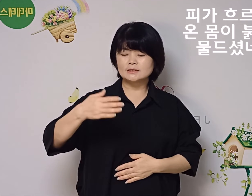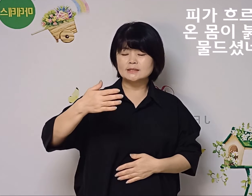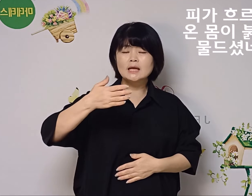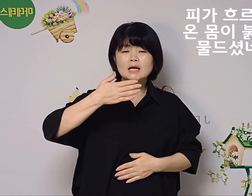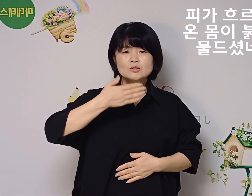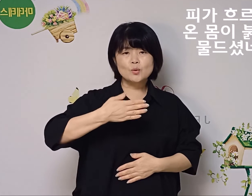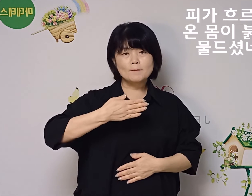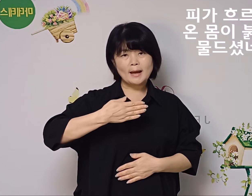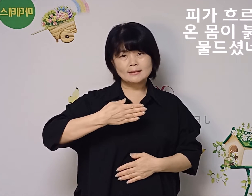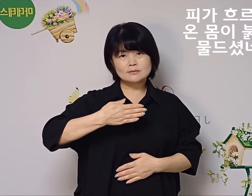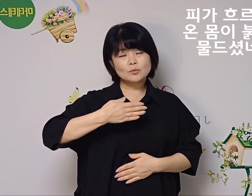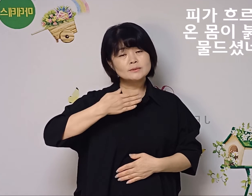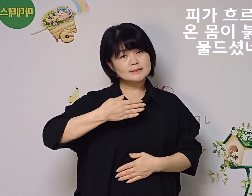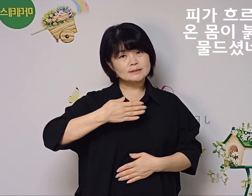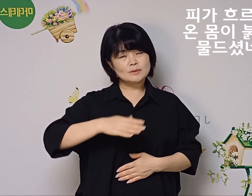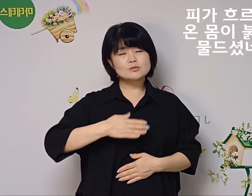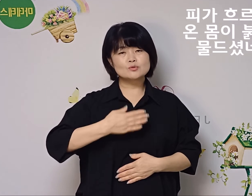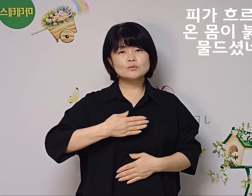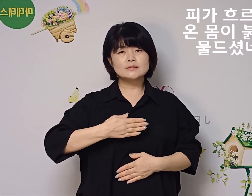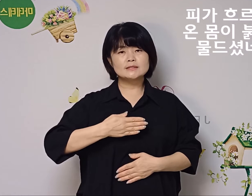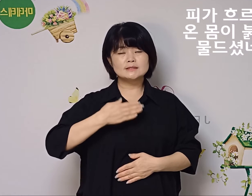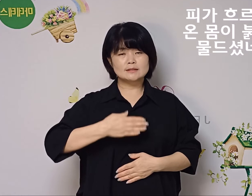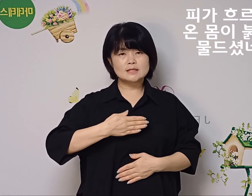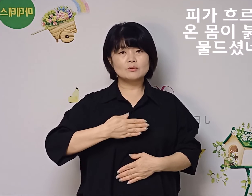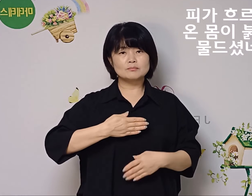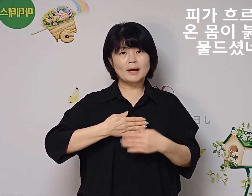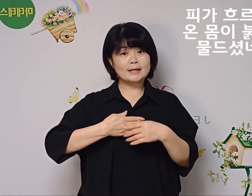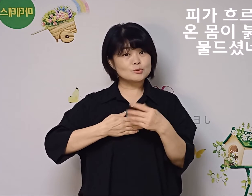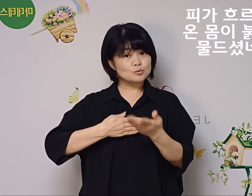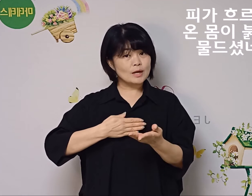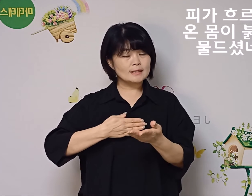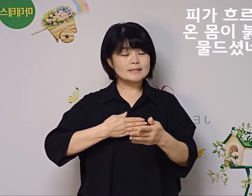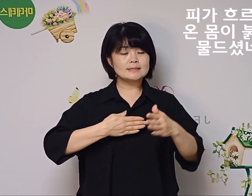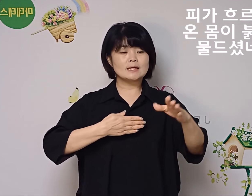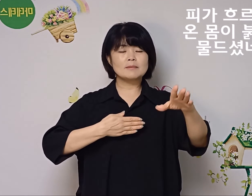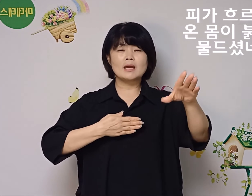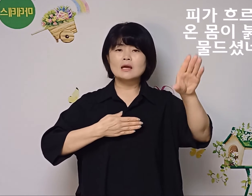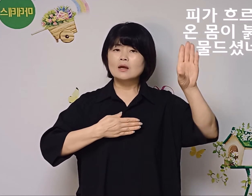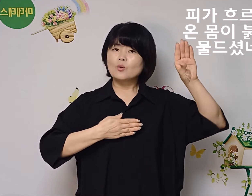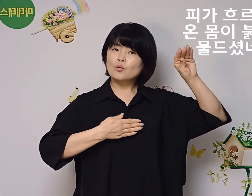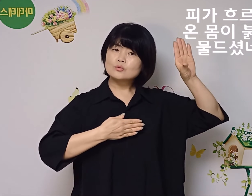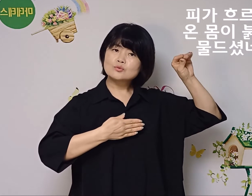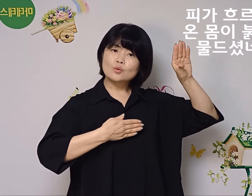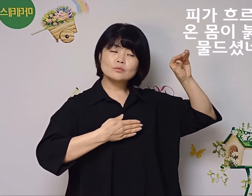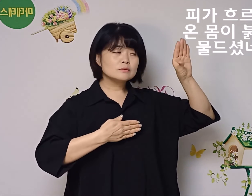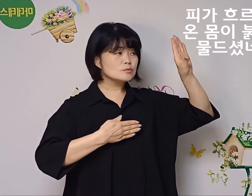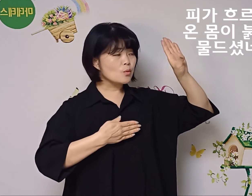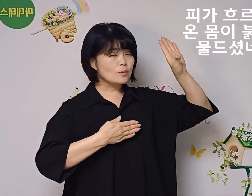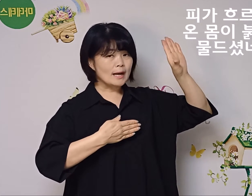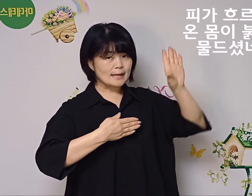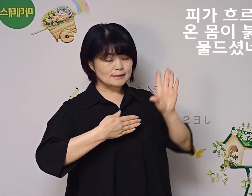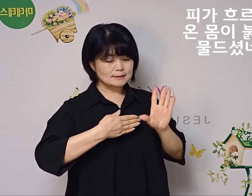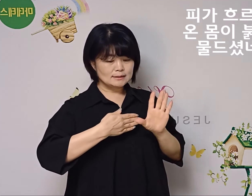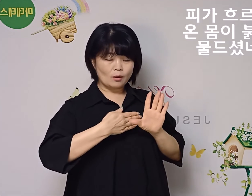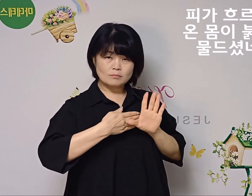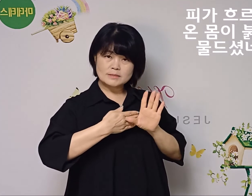수화는 왼손 손등을 이렇게 바깥쪽으로 가게 하신 다음에 오른손 손가락을 엄지를